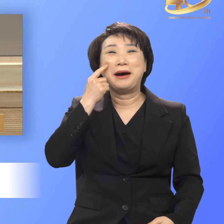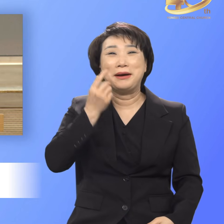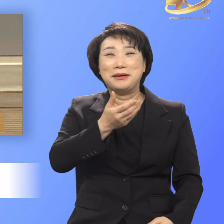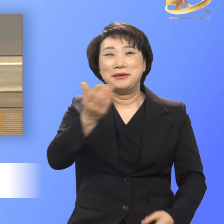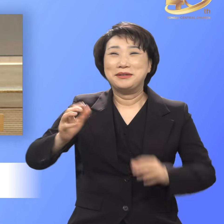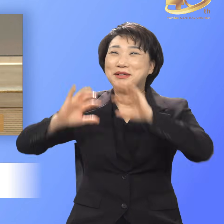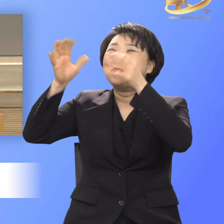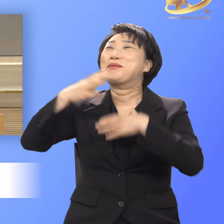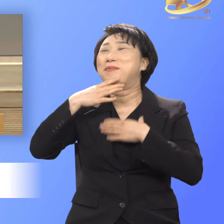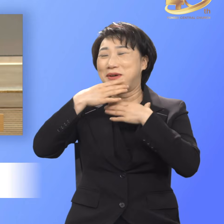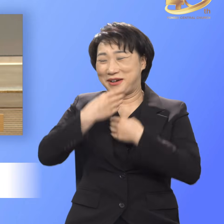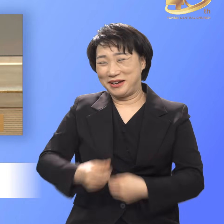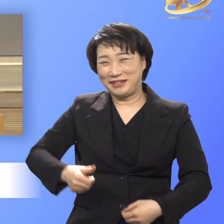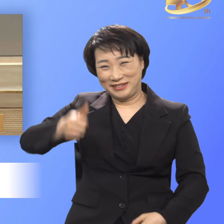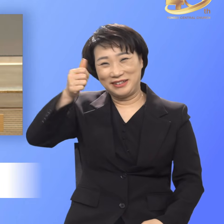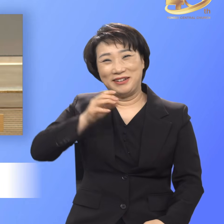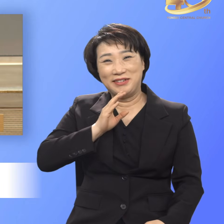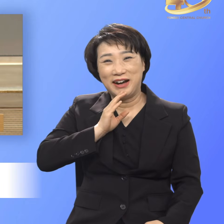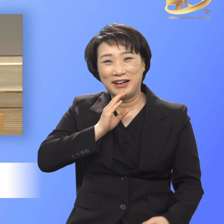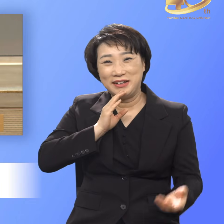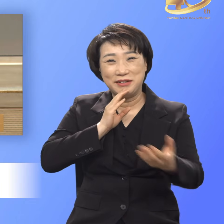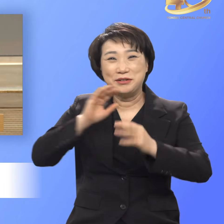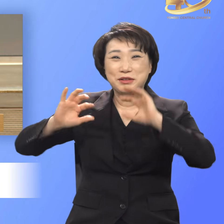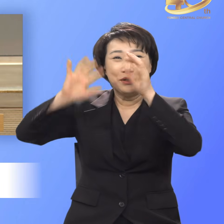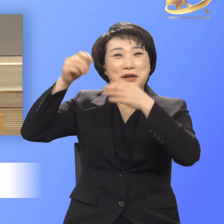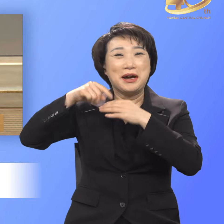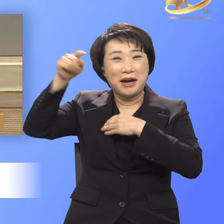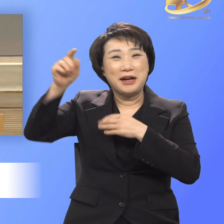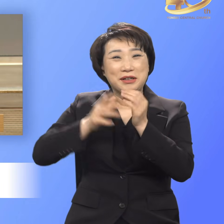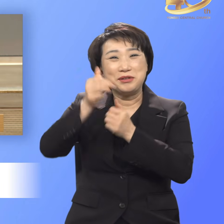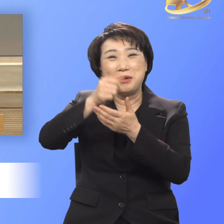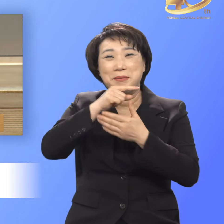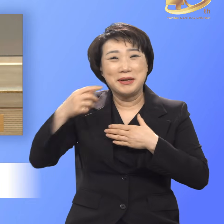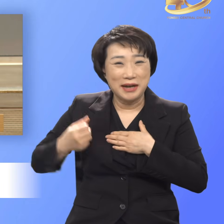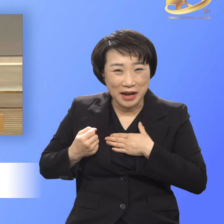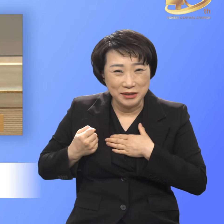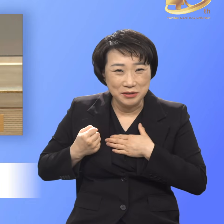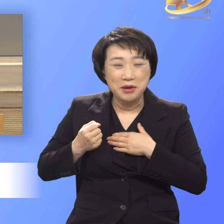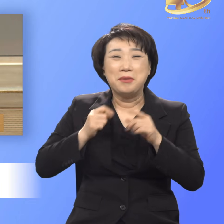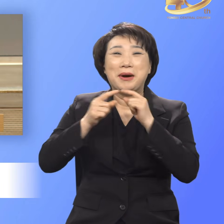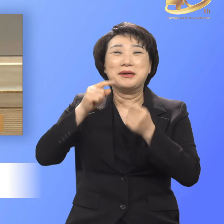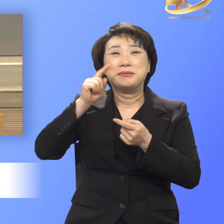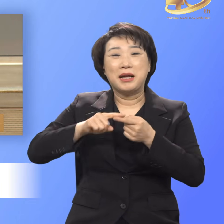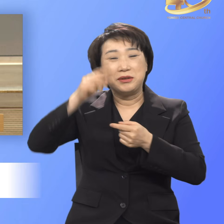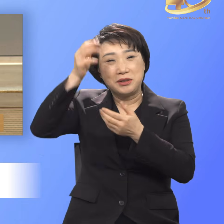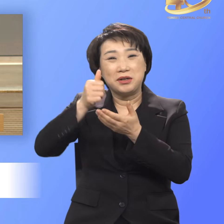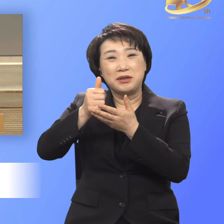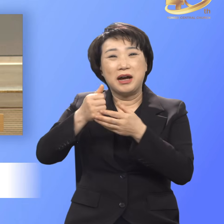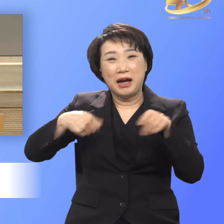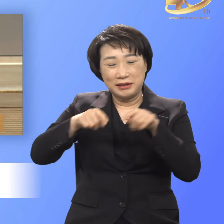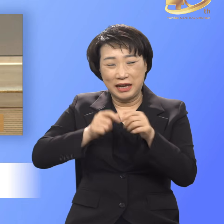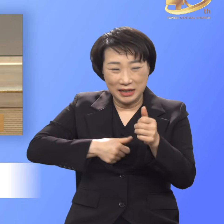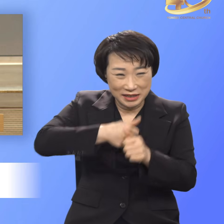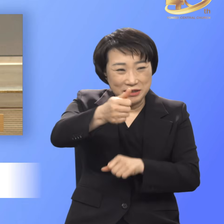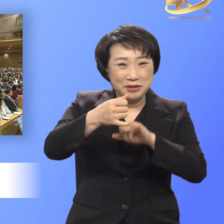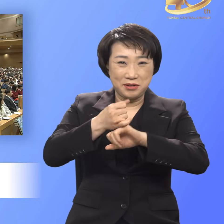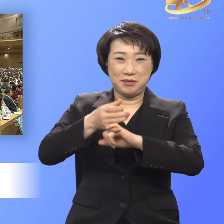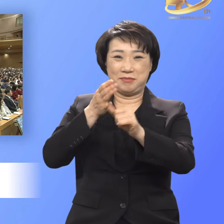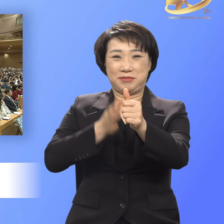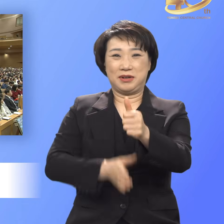천국이 평안하지. 그럼 천국 갈 예수 피부 잡고 말씀대로 성령으로 반드시 이겨야